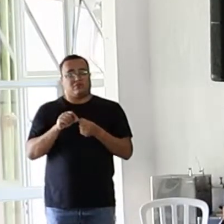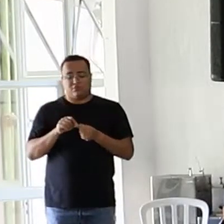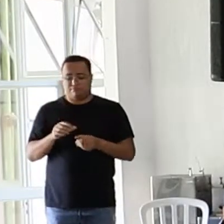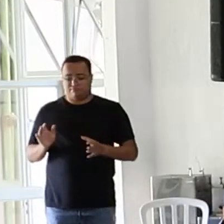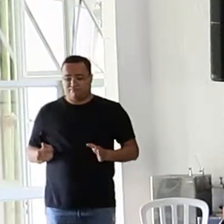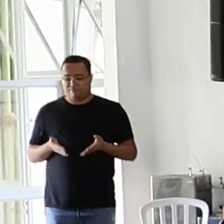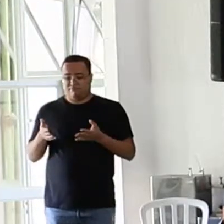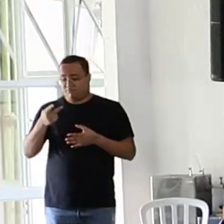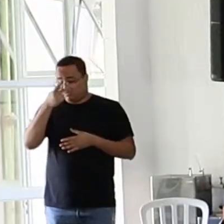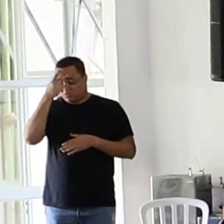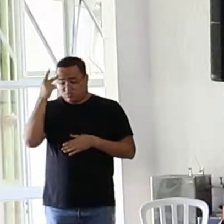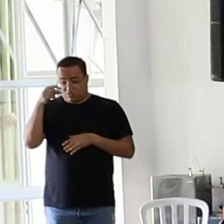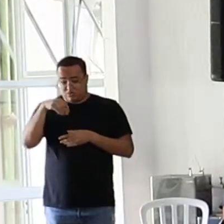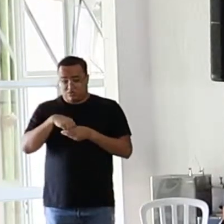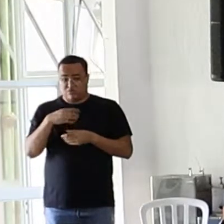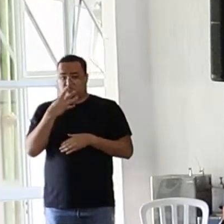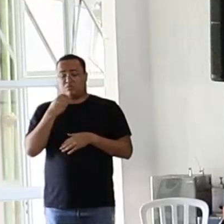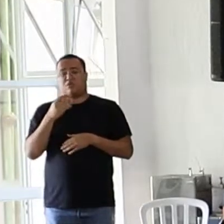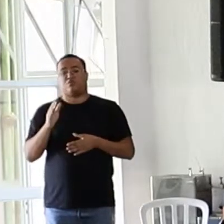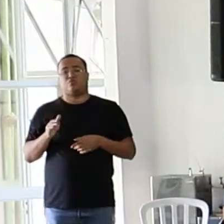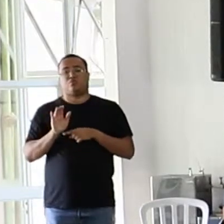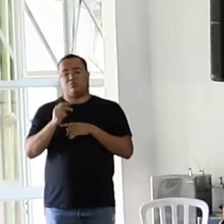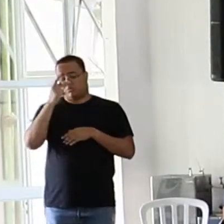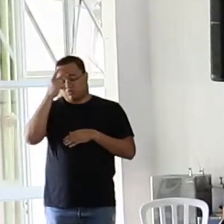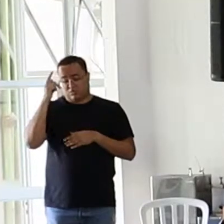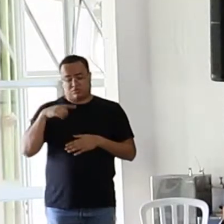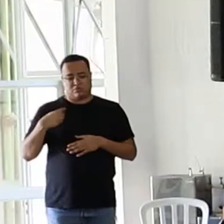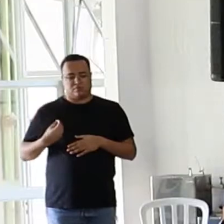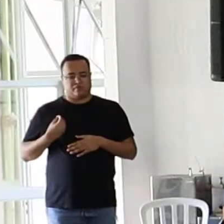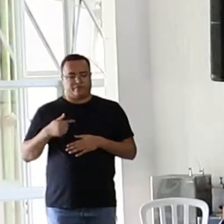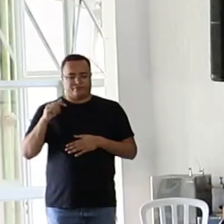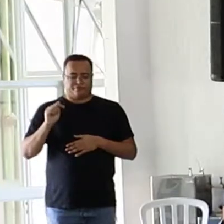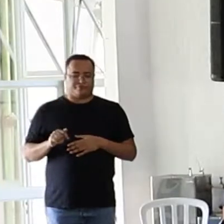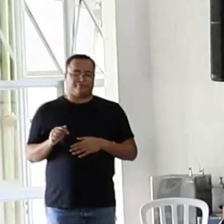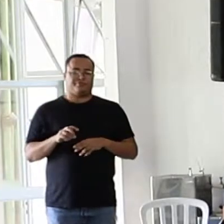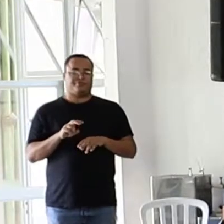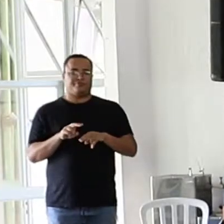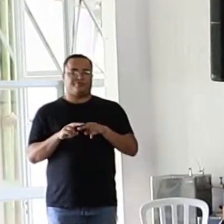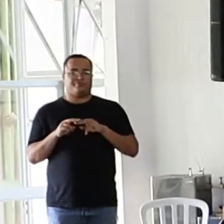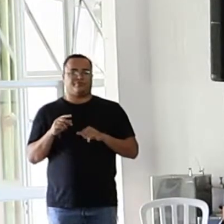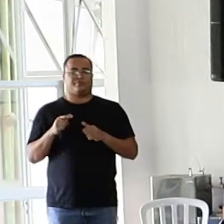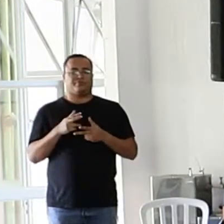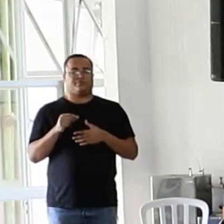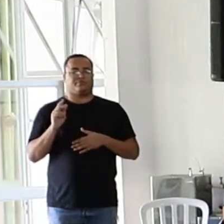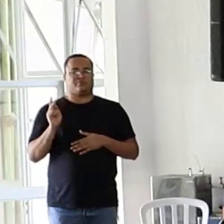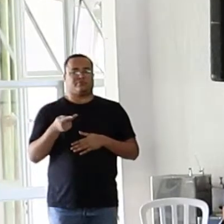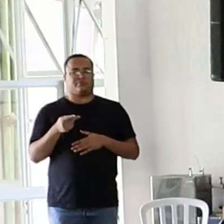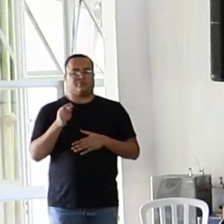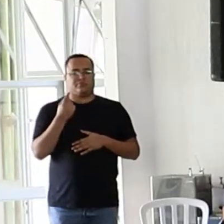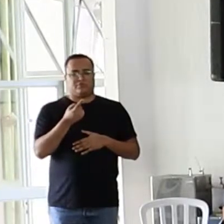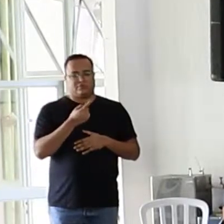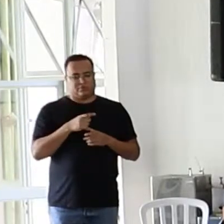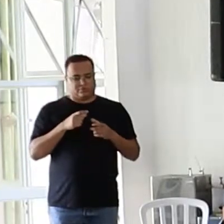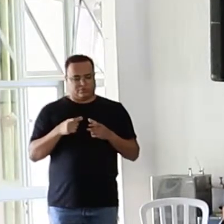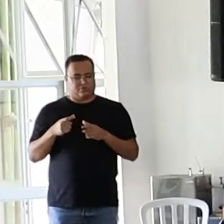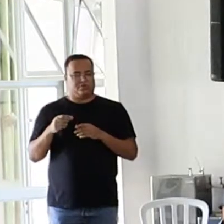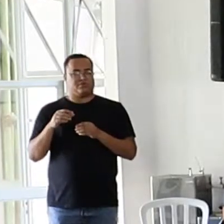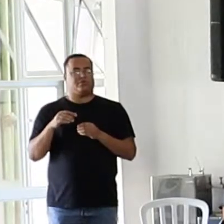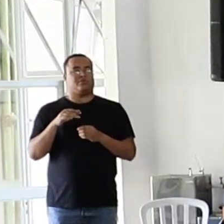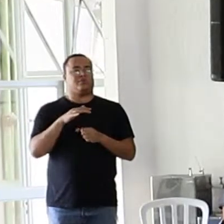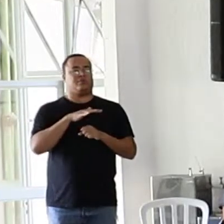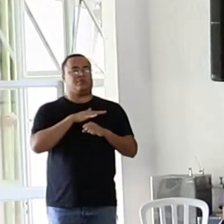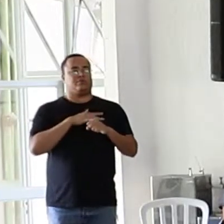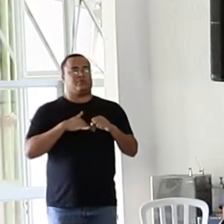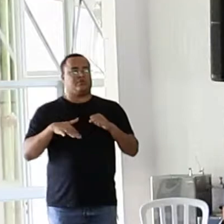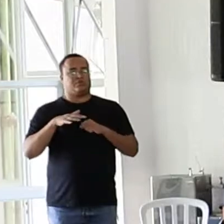território documentar as pessoas hoje as pessoas estão aqui e aí a medida que isso acontece em casa território em cada região o